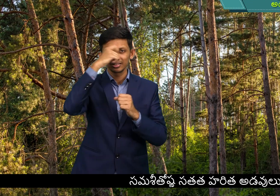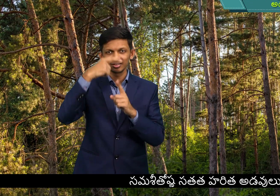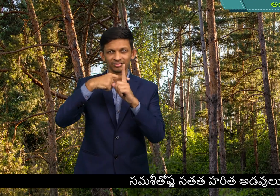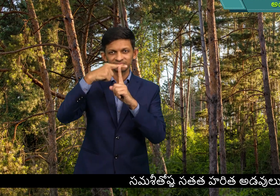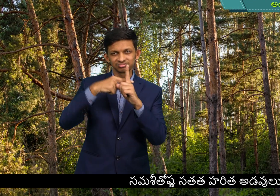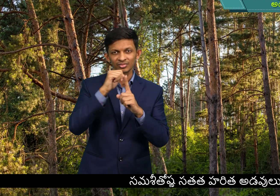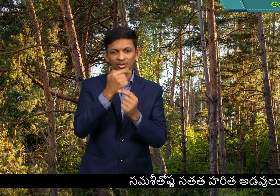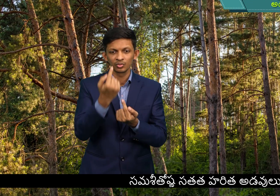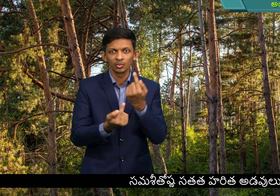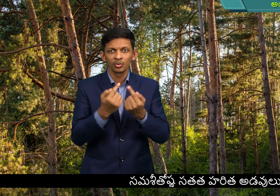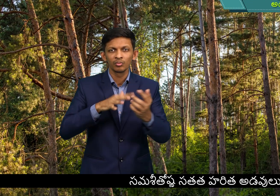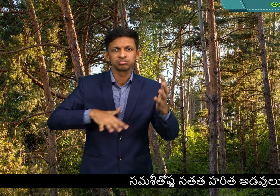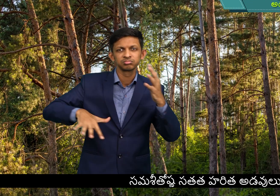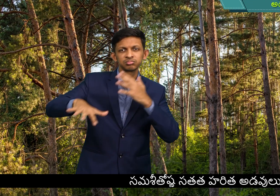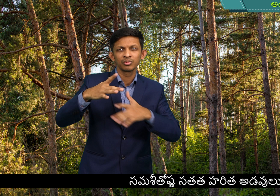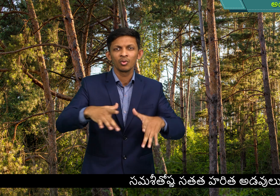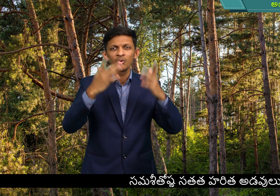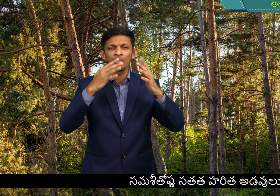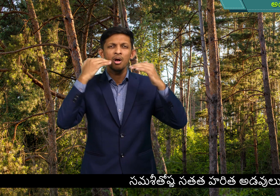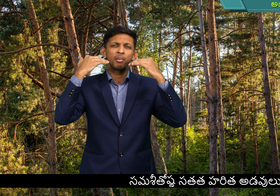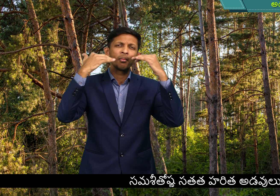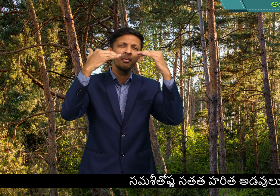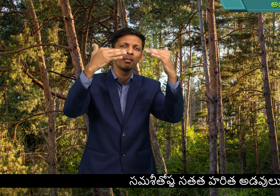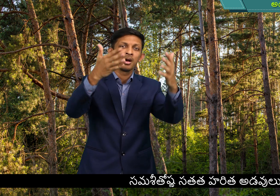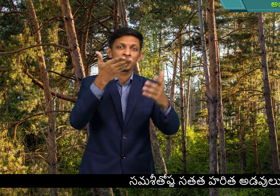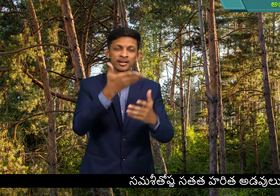సమశీతోష్ణ సతత హరిత అడవులు.